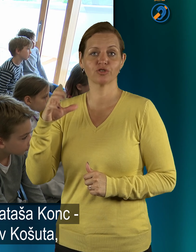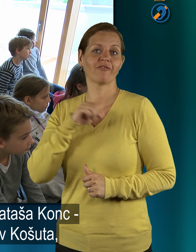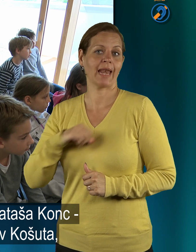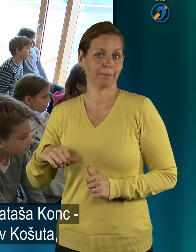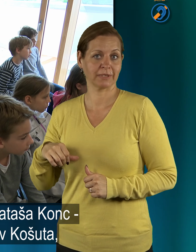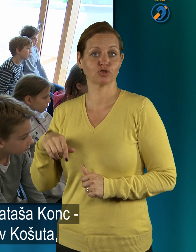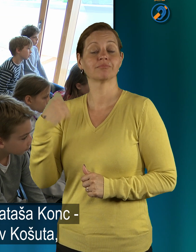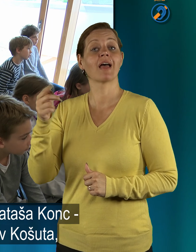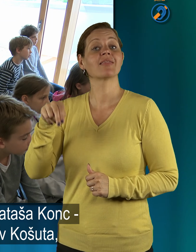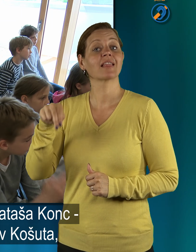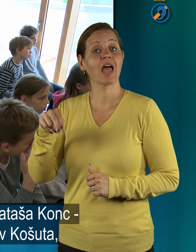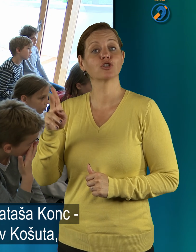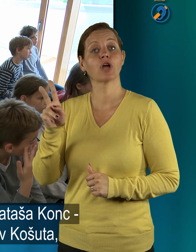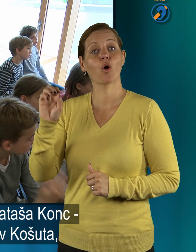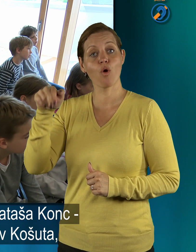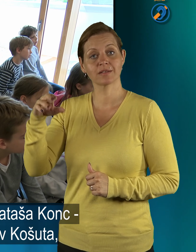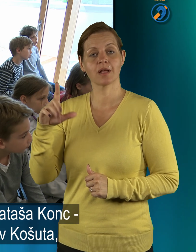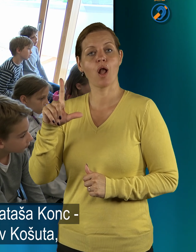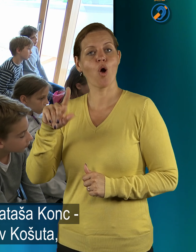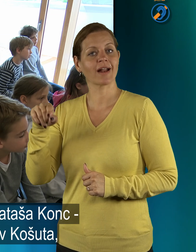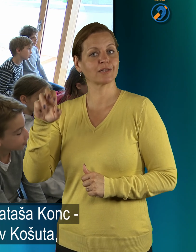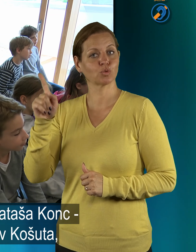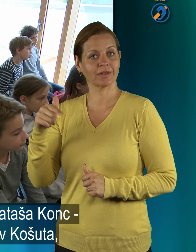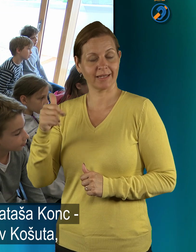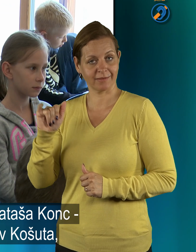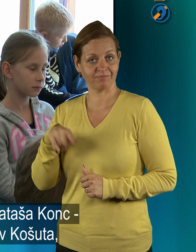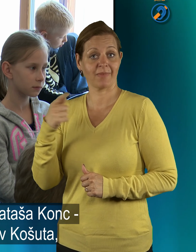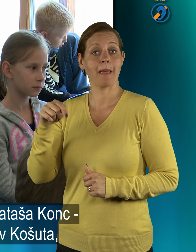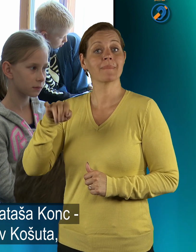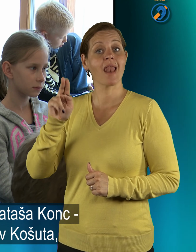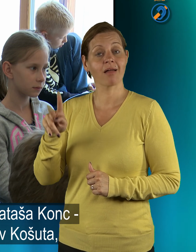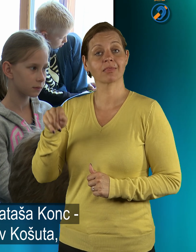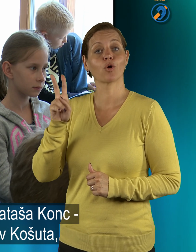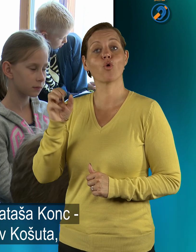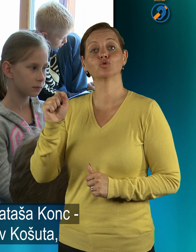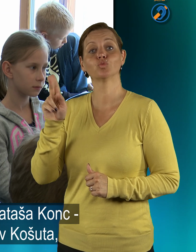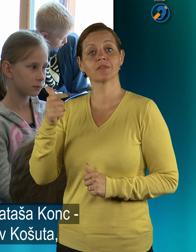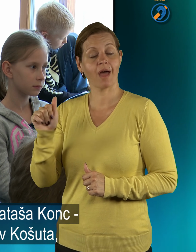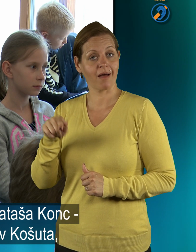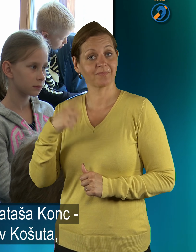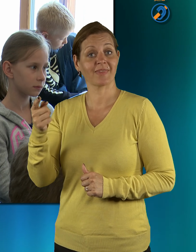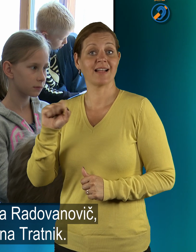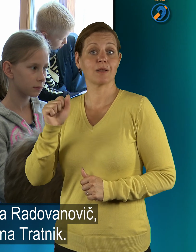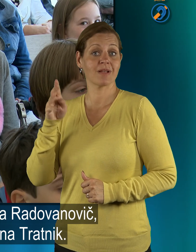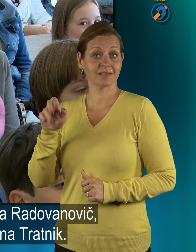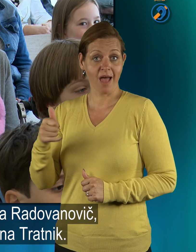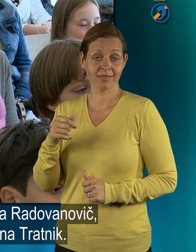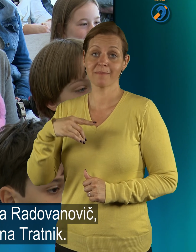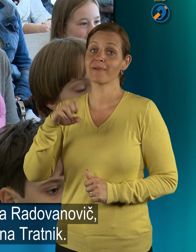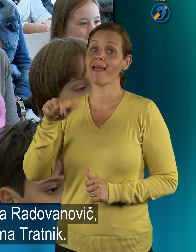Konc-Lorenzuti, Miroslav Košuta, Sebastijan Pregl, Vesna Radovanovič, Anja Štefan in Suzana Tratnik.